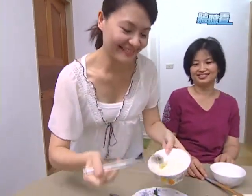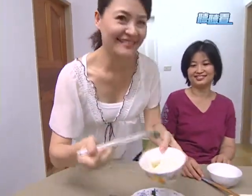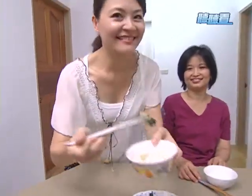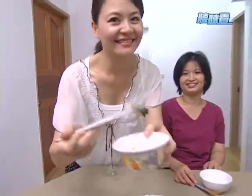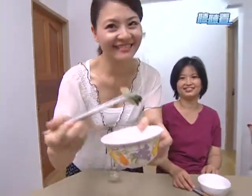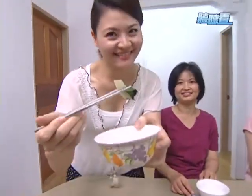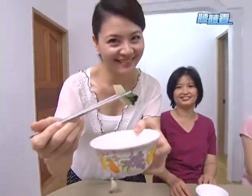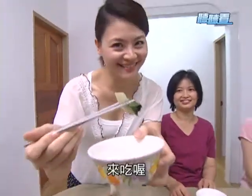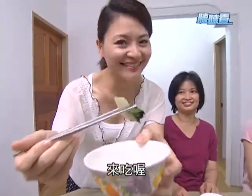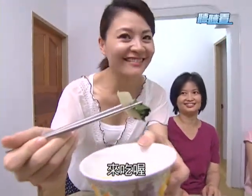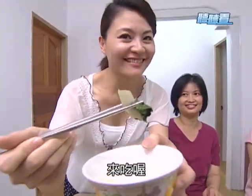来吃哦。